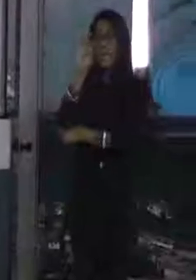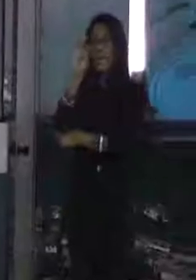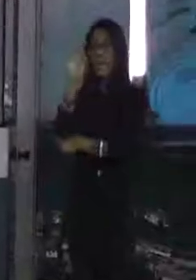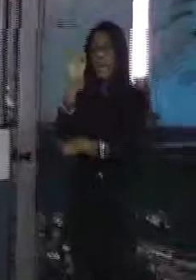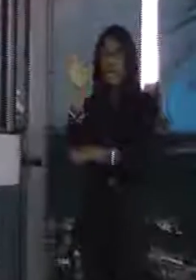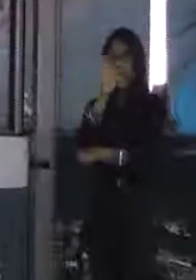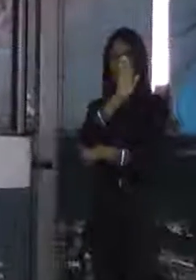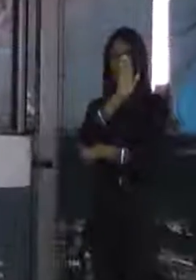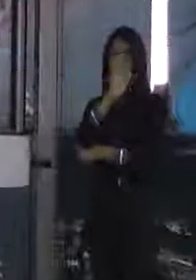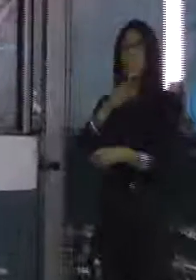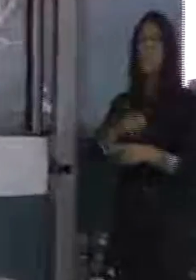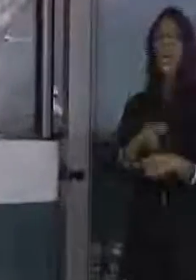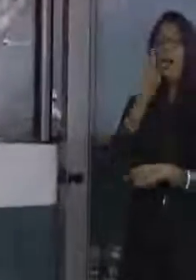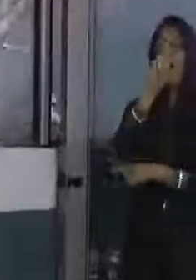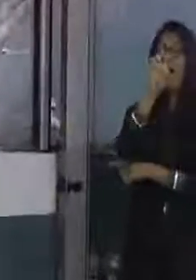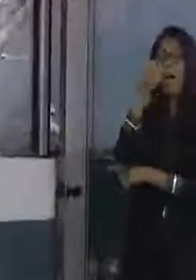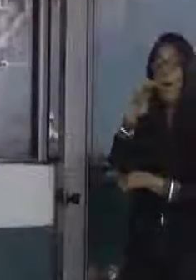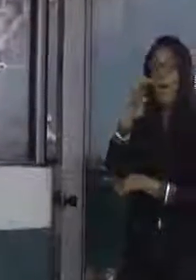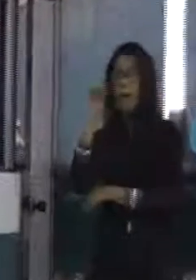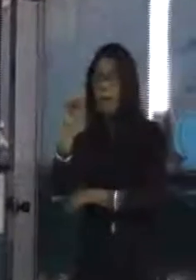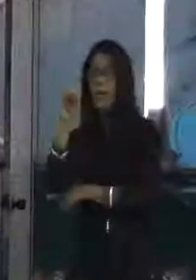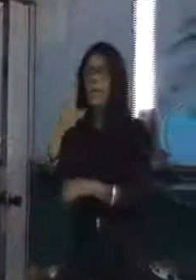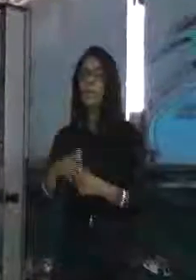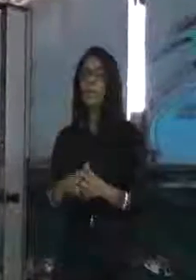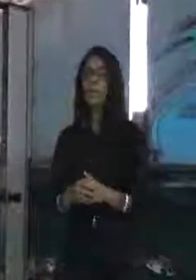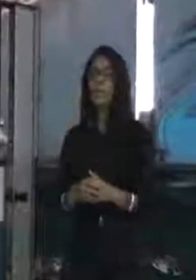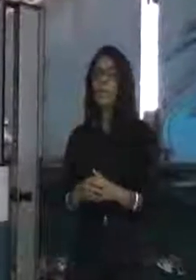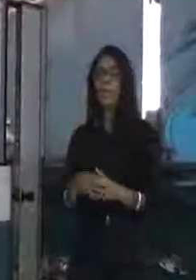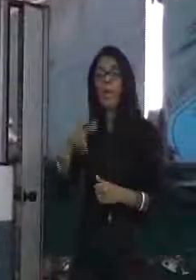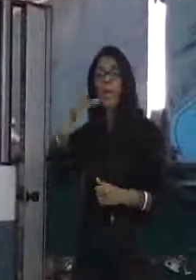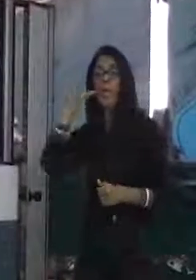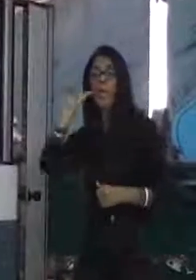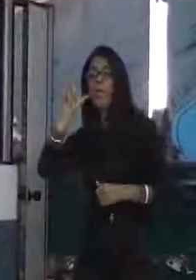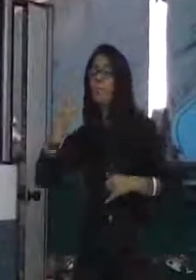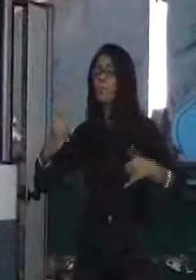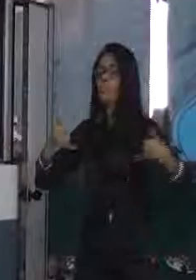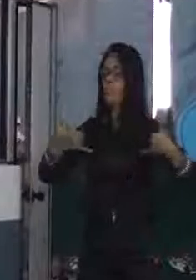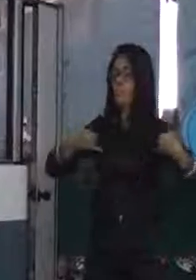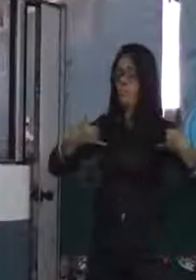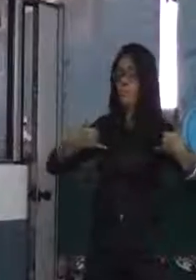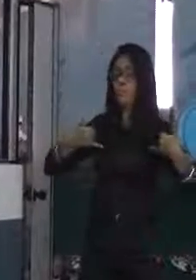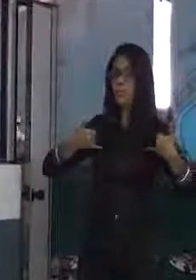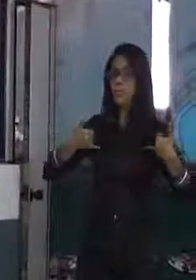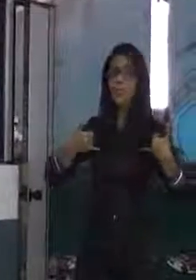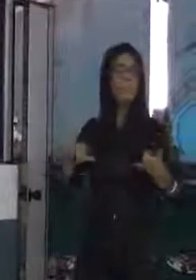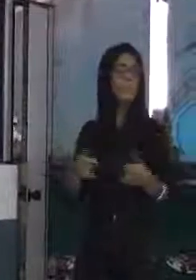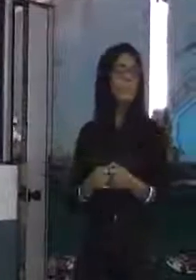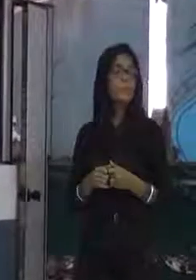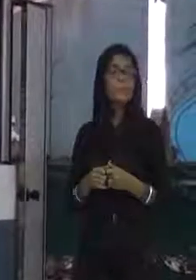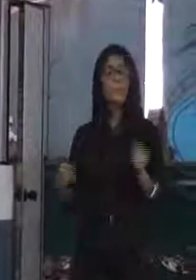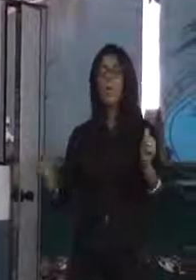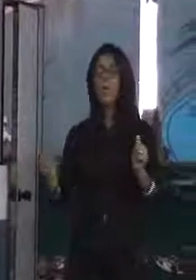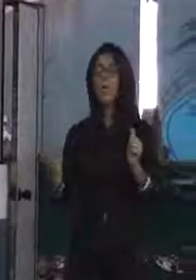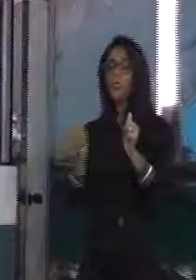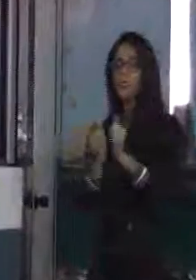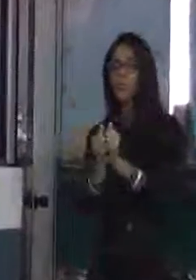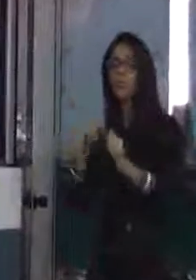foi teve aniversário ontem, e onde, juntamente com o vereador